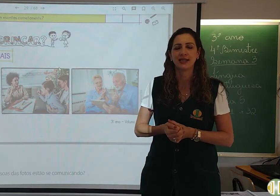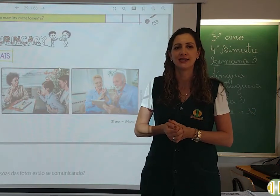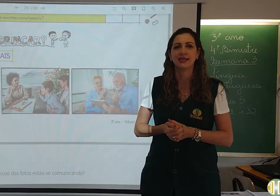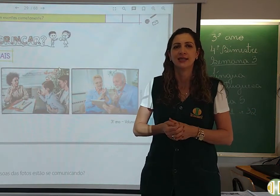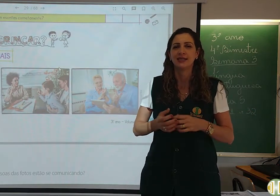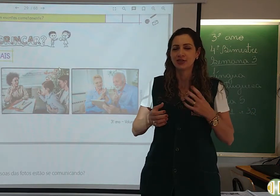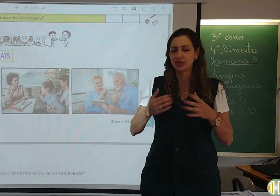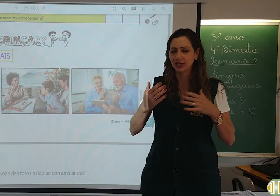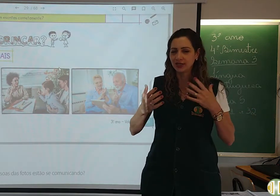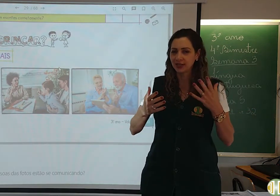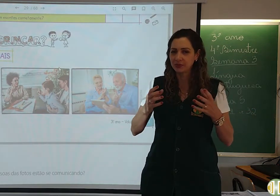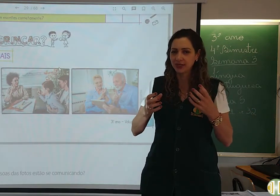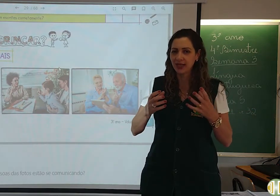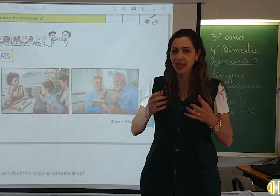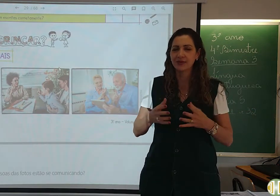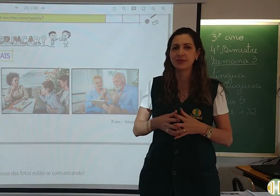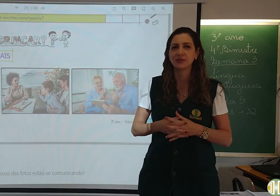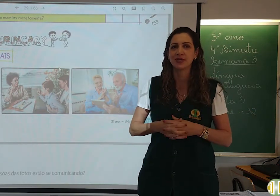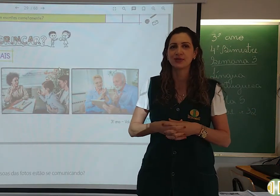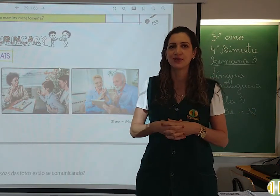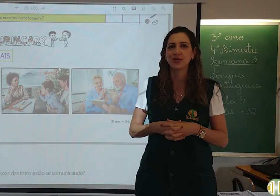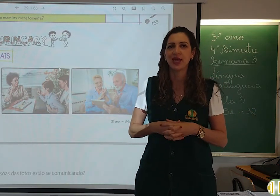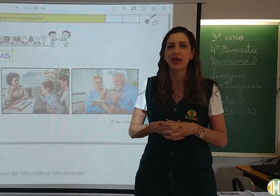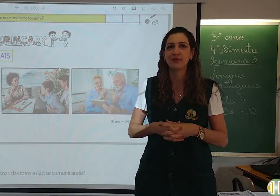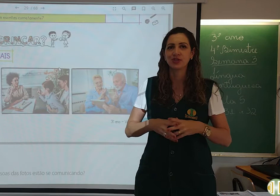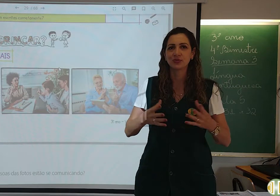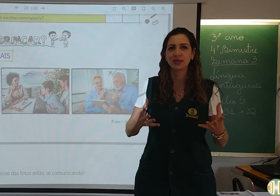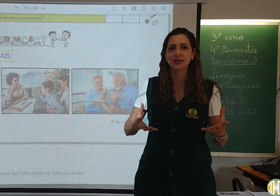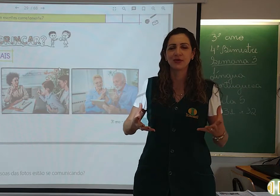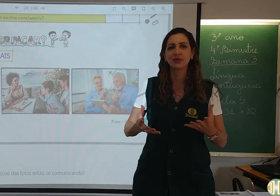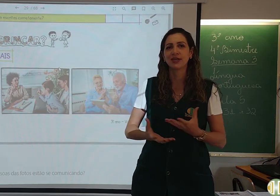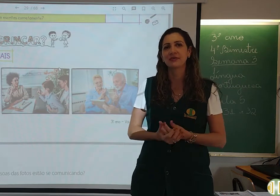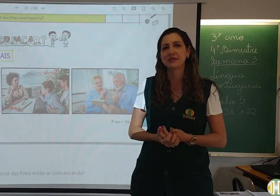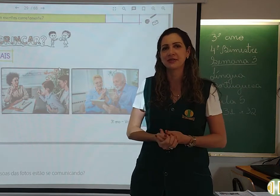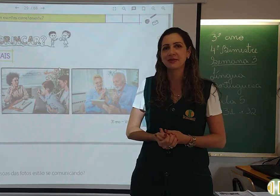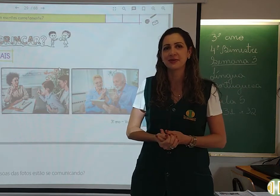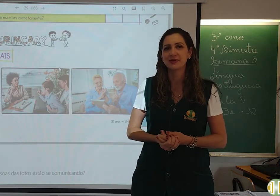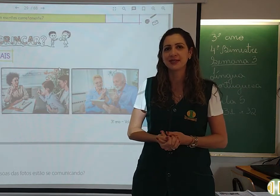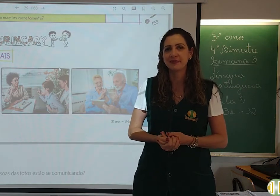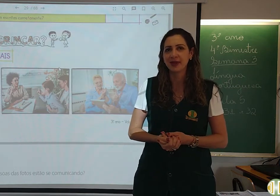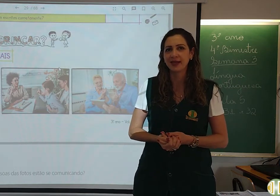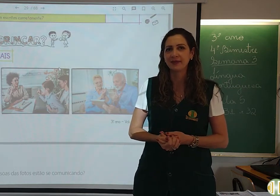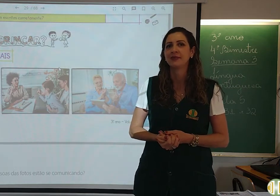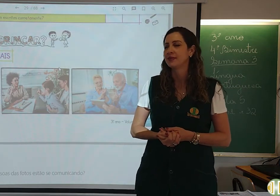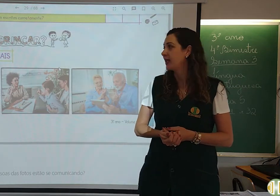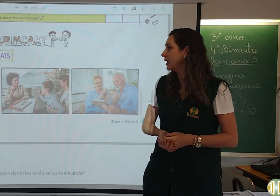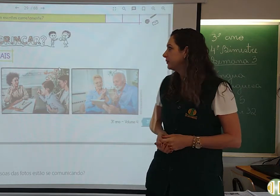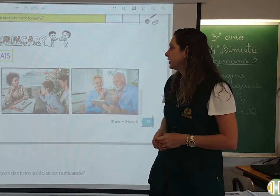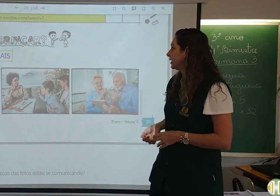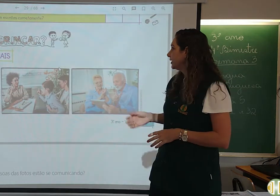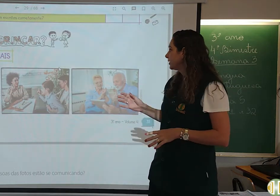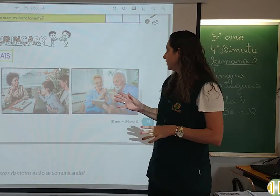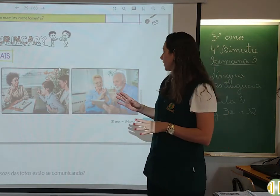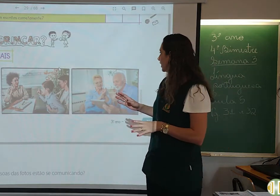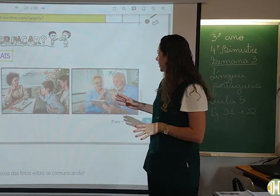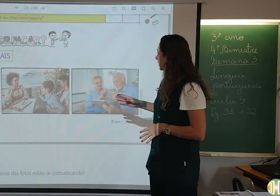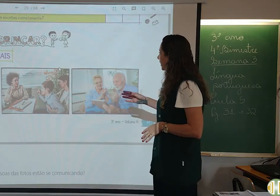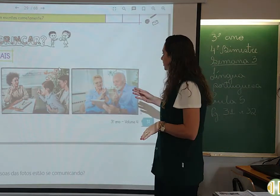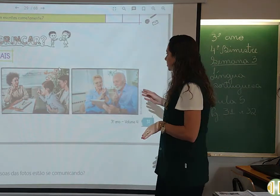sinais. E a gente tem que ter uma ideia, mais ou menos, do que é, para a gente poder se comunicar com essas pessoas também, tá? Então, olha lá, a gente